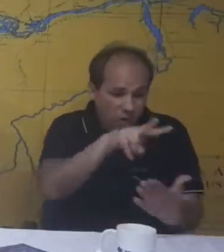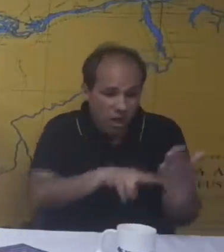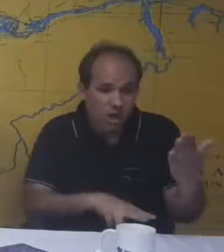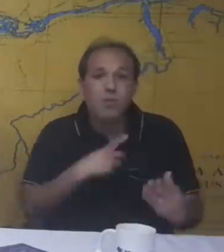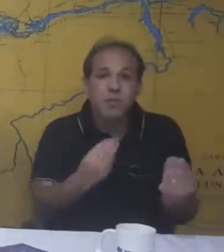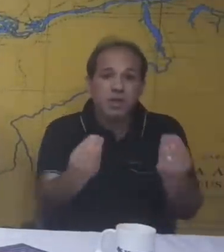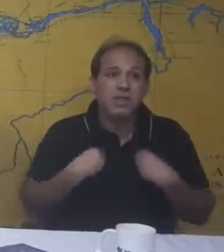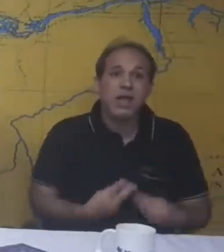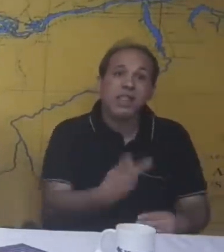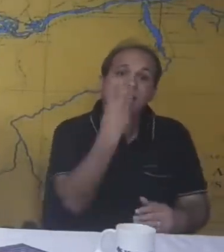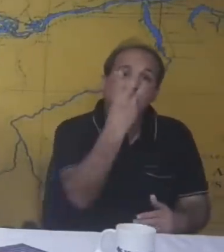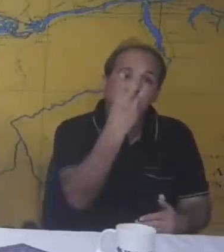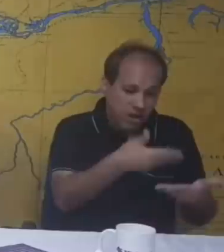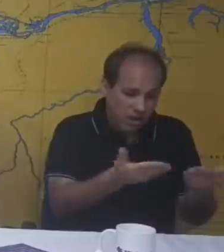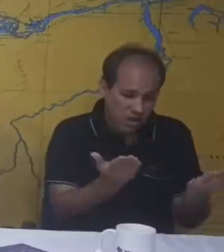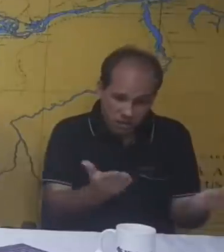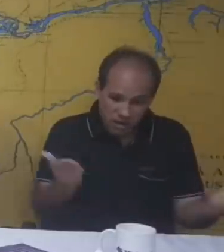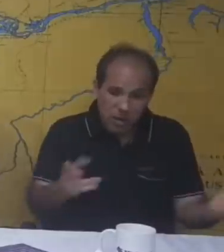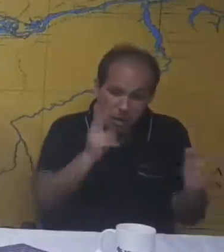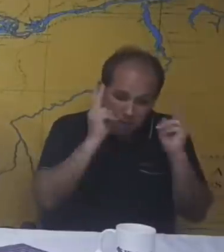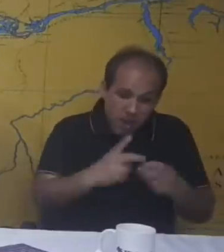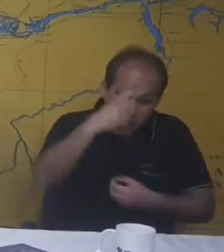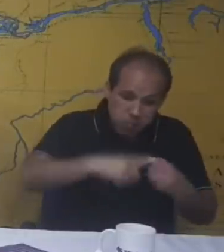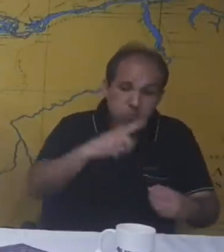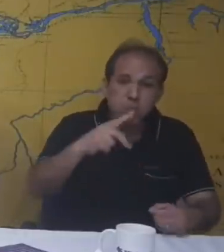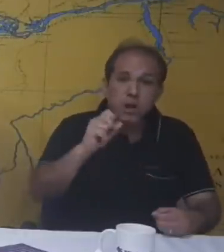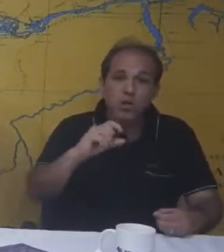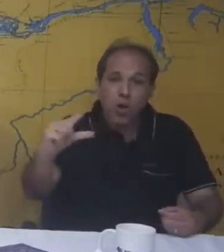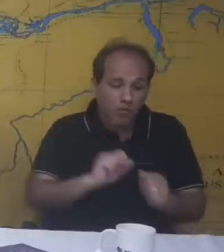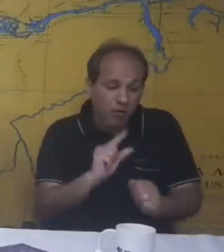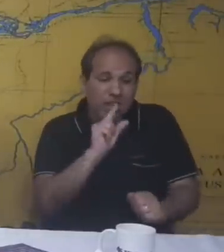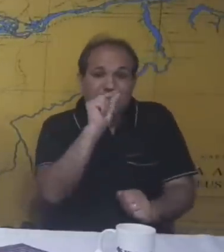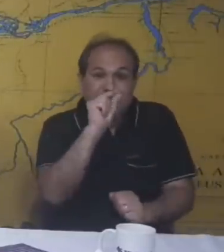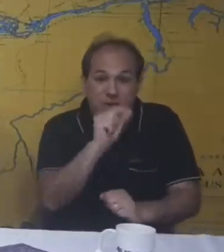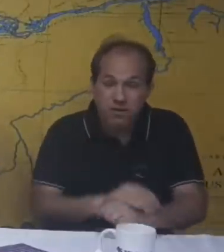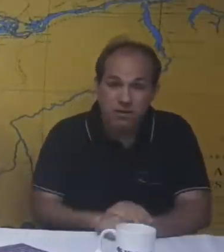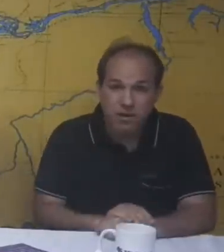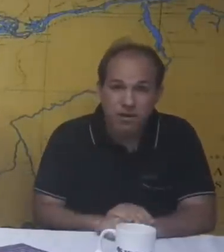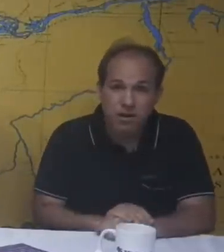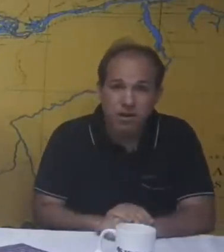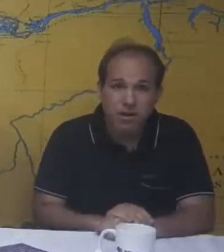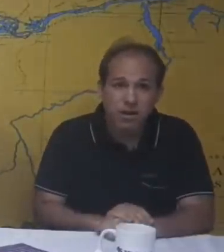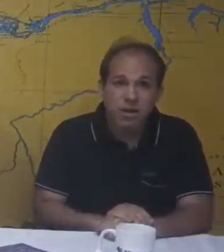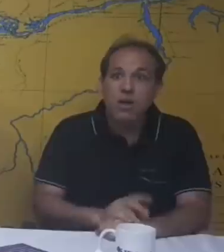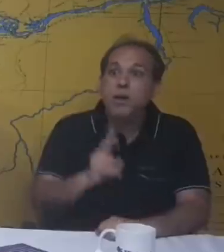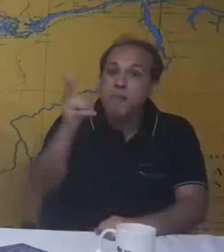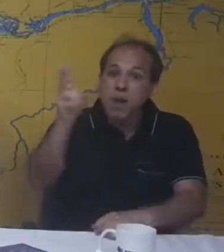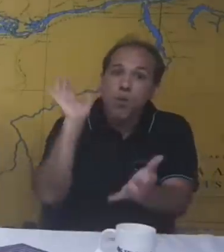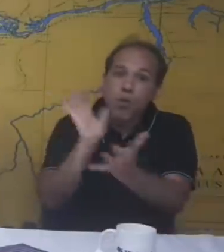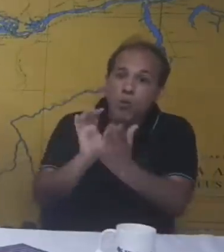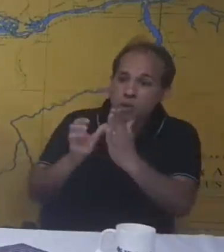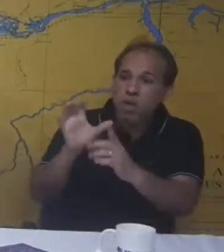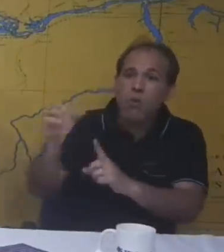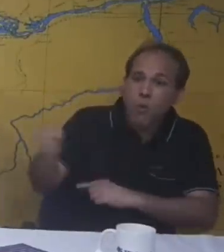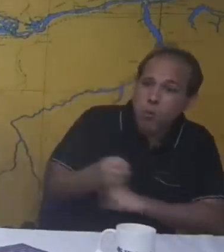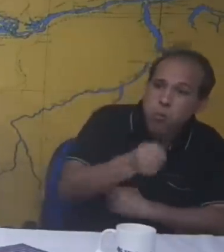mim. Às vezes tem 3 do PSOL, filiados ao PSOL. E foram colocados lá pela militância do PSOL. Às vezes